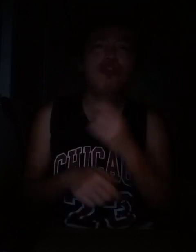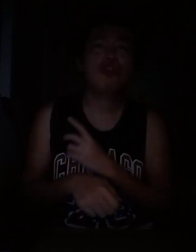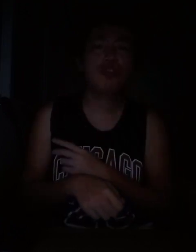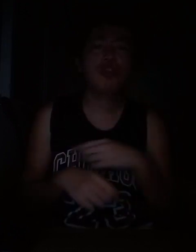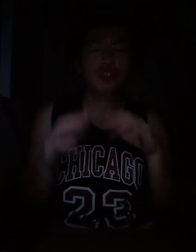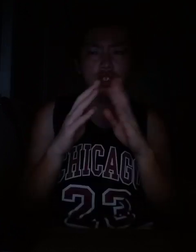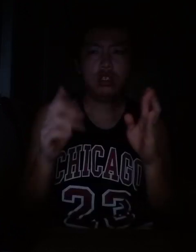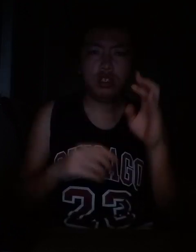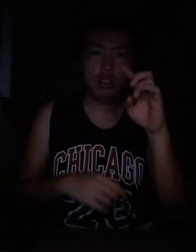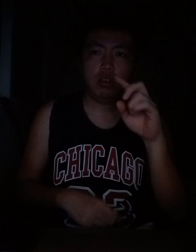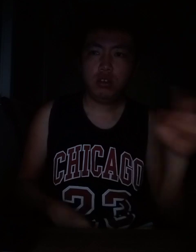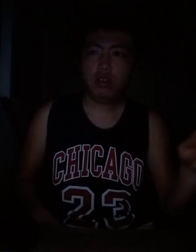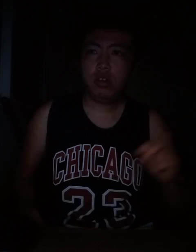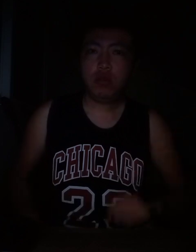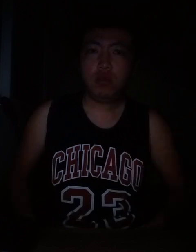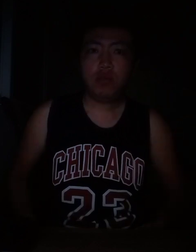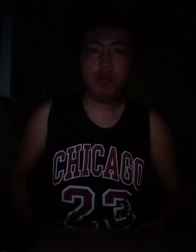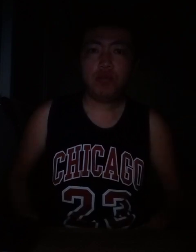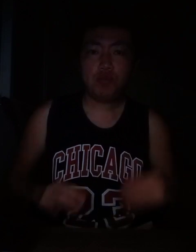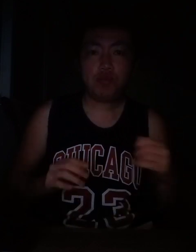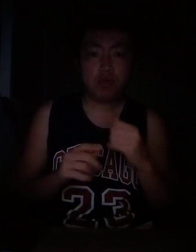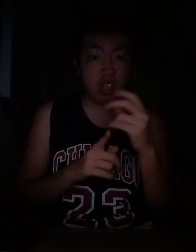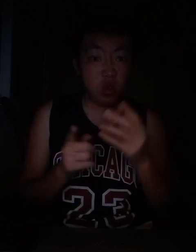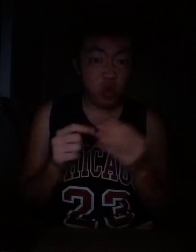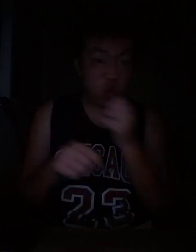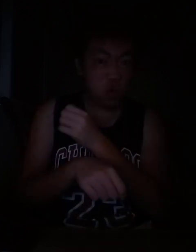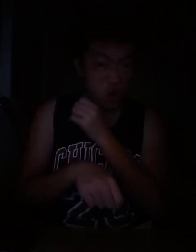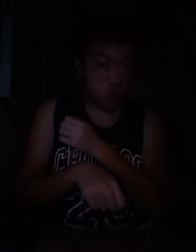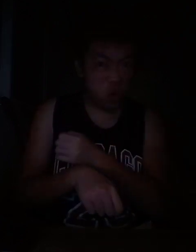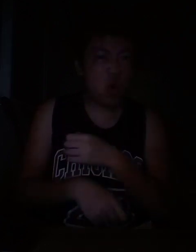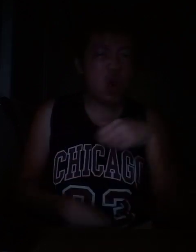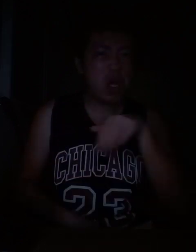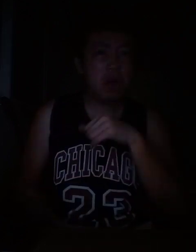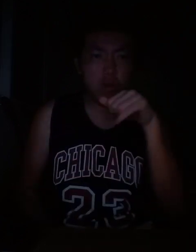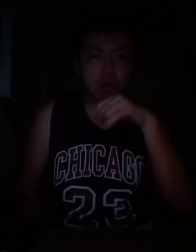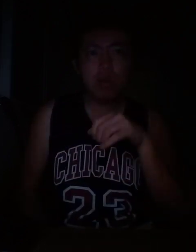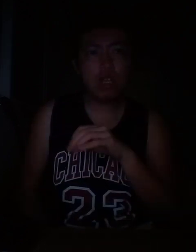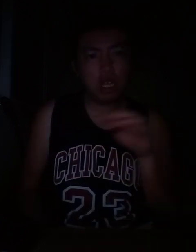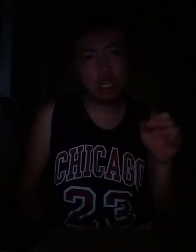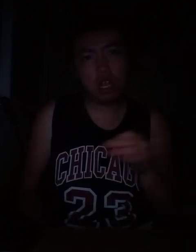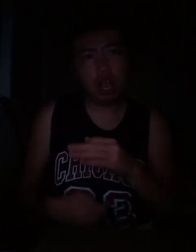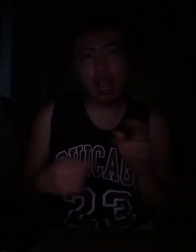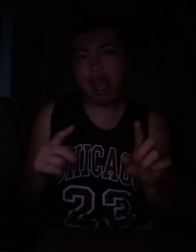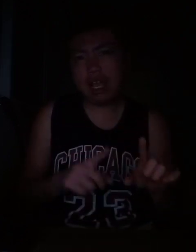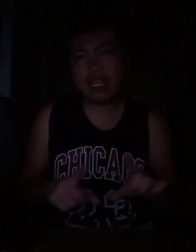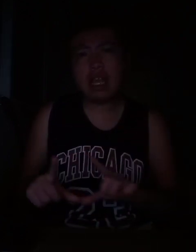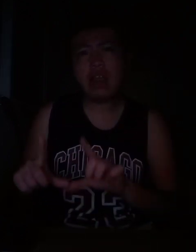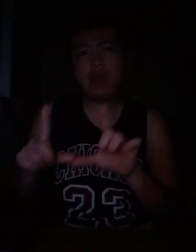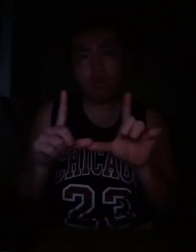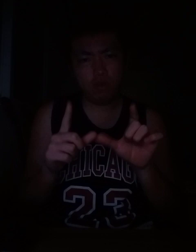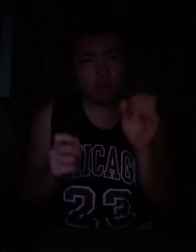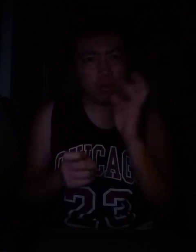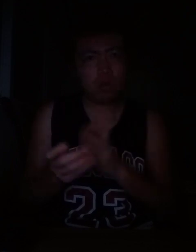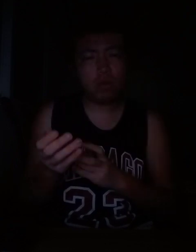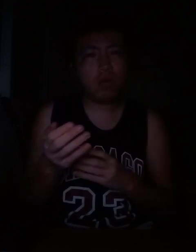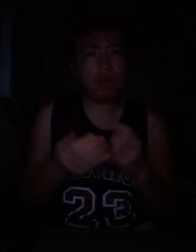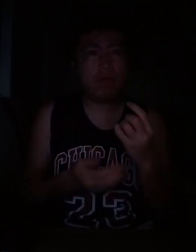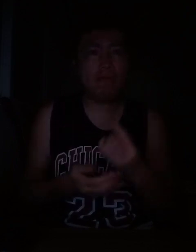속도를 내고 있습니다. 교사들의 훈육권을 구체적으로 명시한 생활지도고시를 2학기부터 시행할